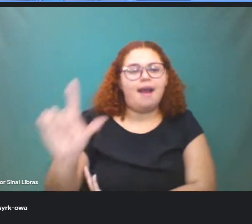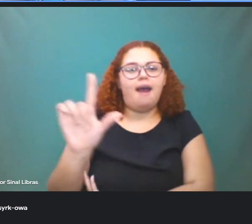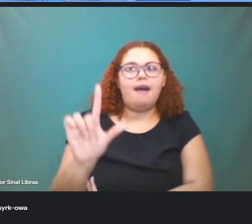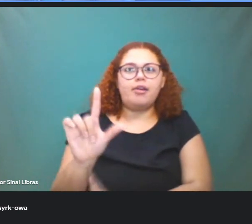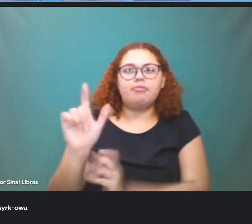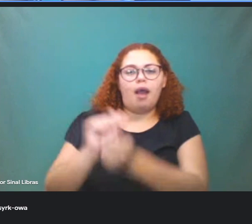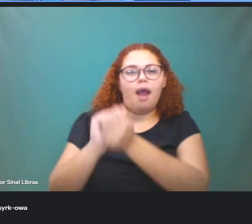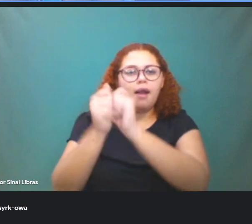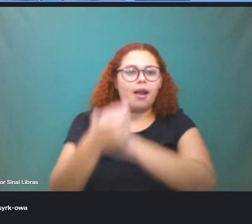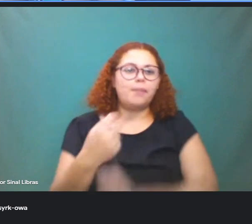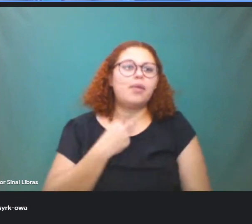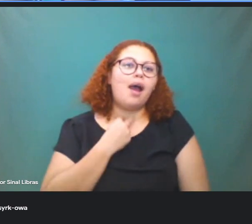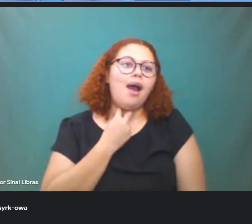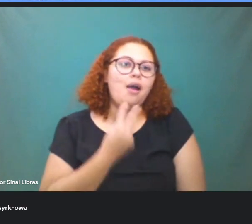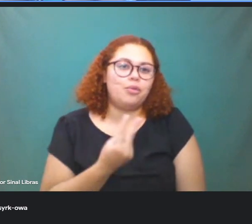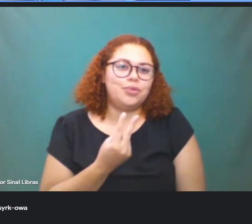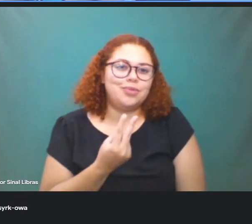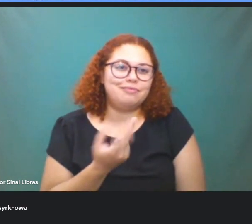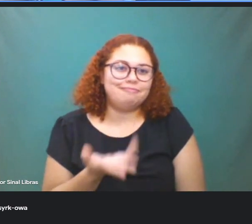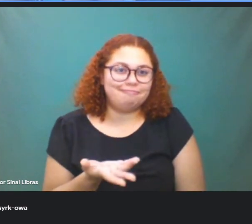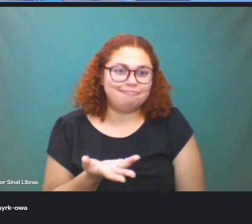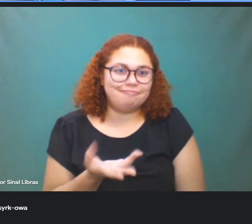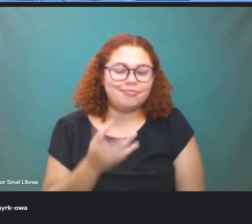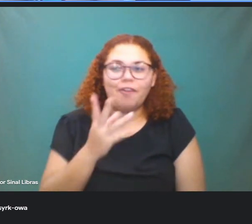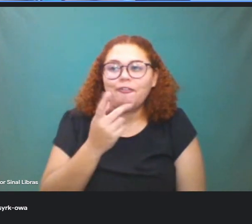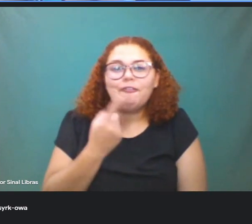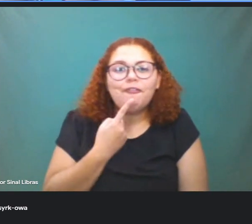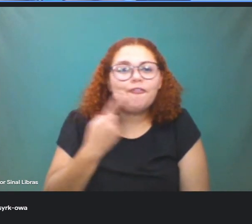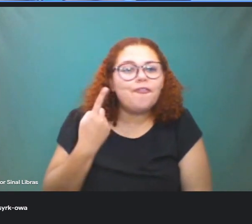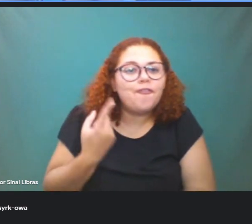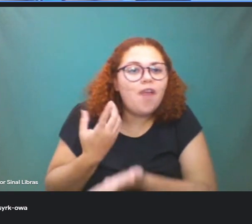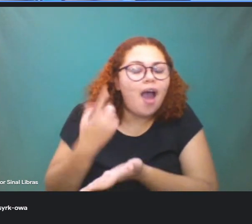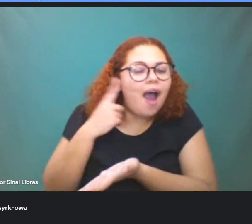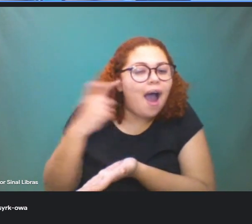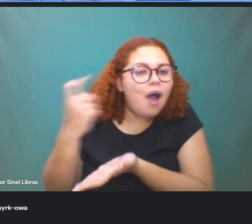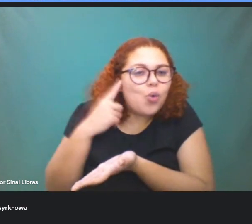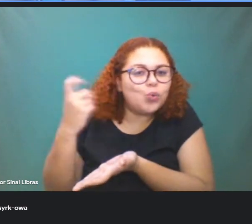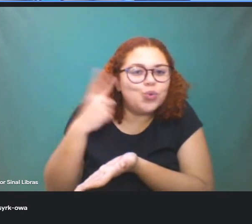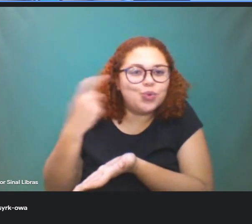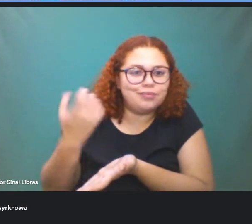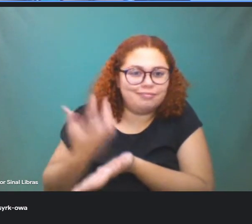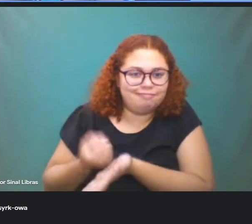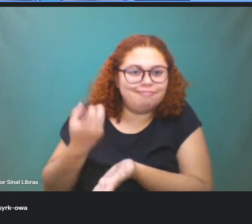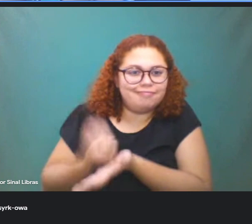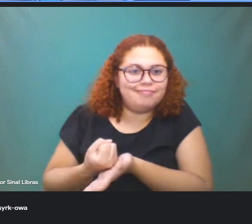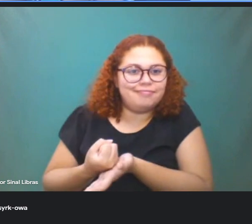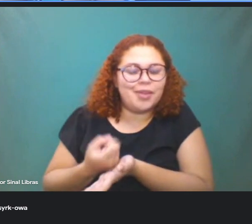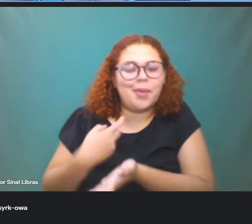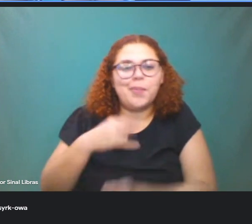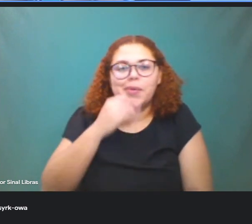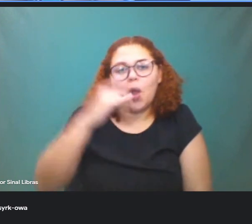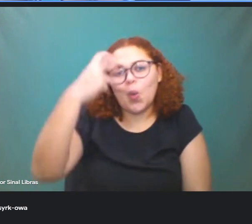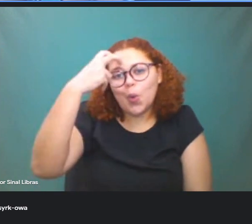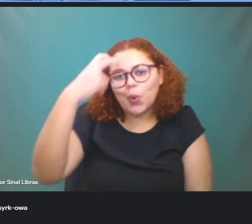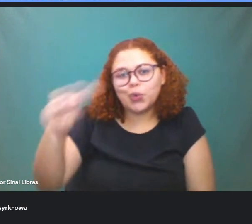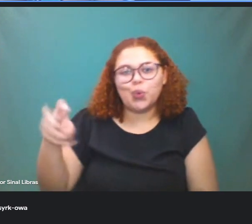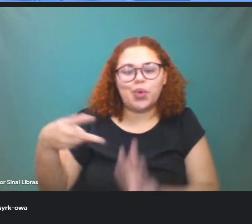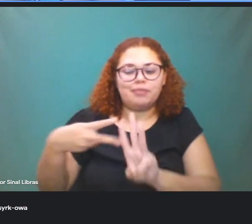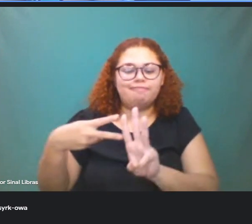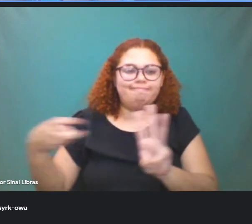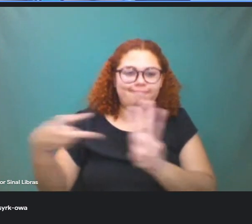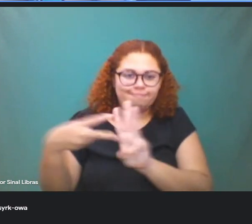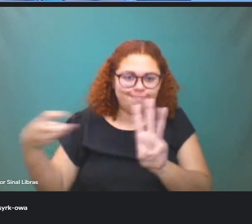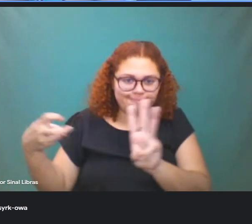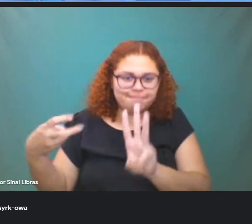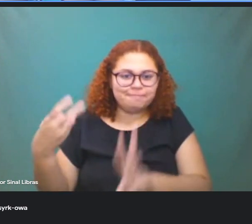mais pessoas consigam ter acesso à cultura potiguar. Então, é uma possibilidade também, além da literatura